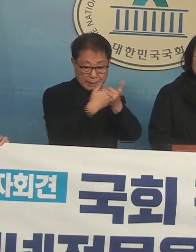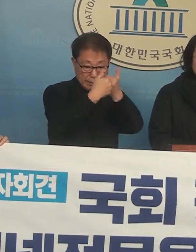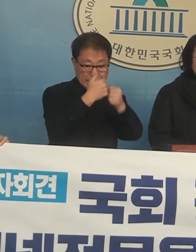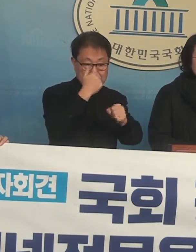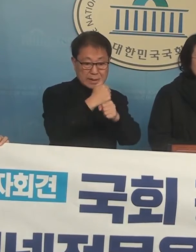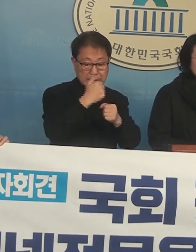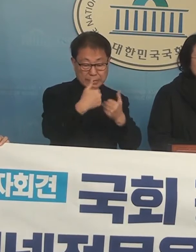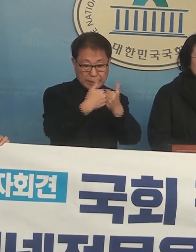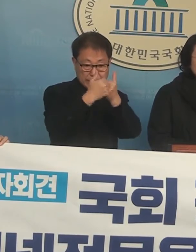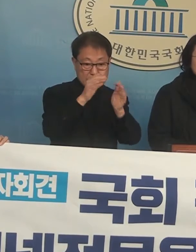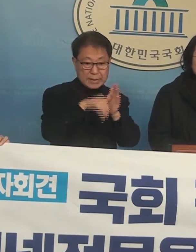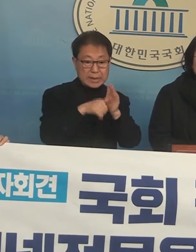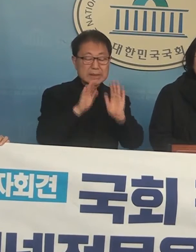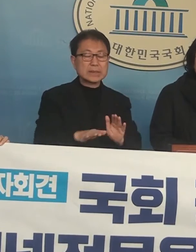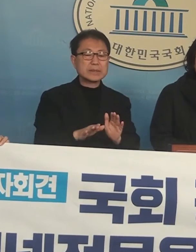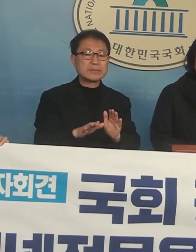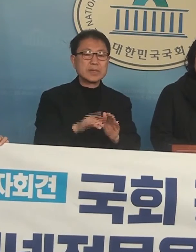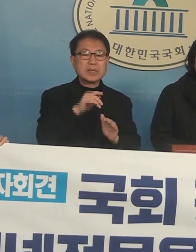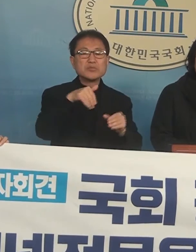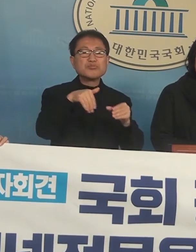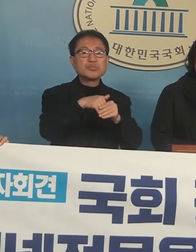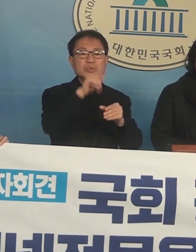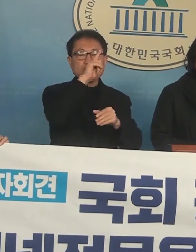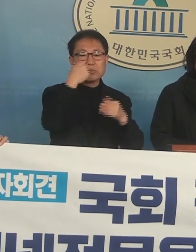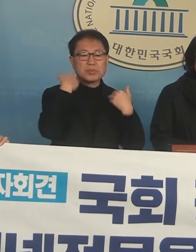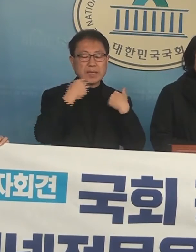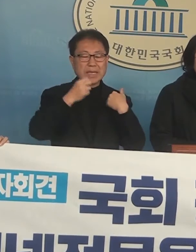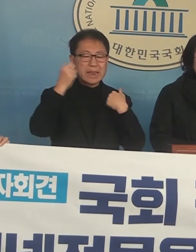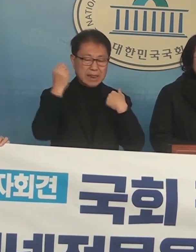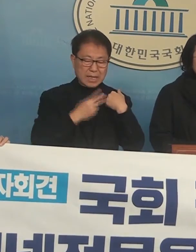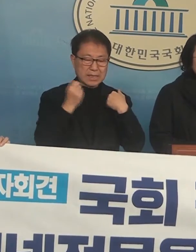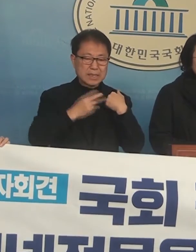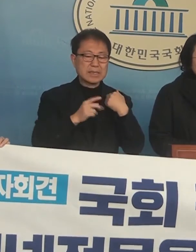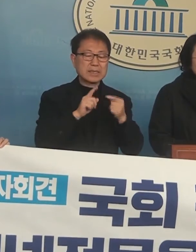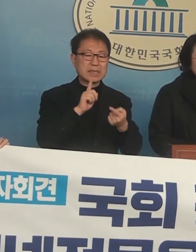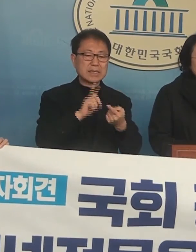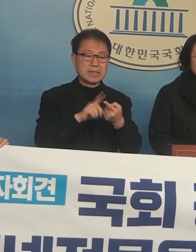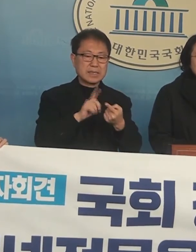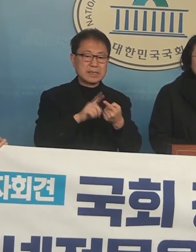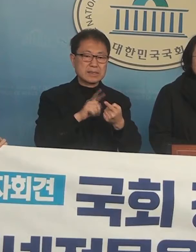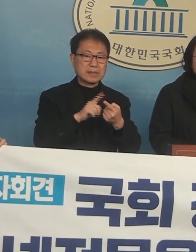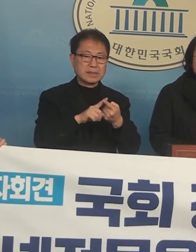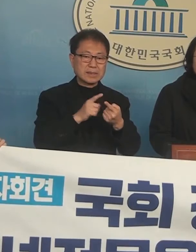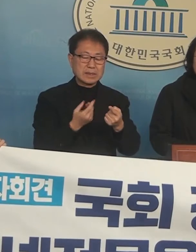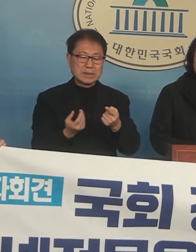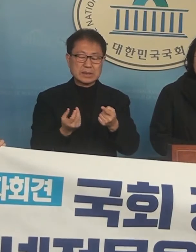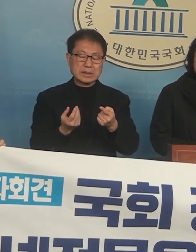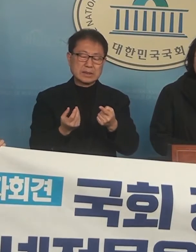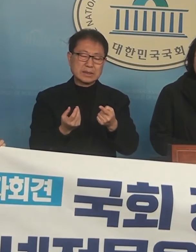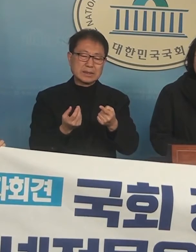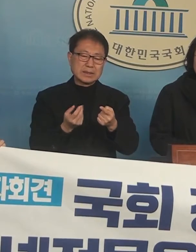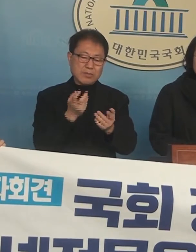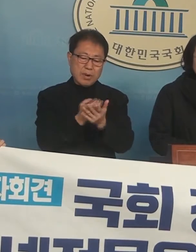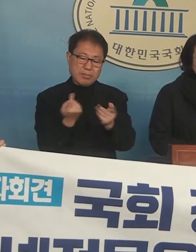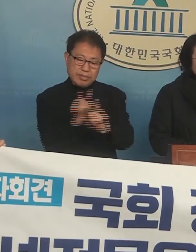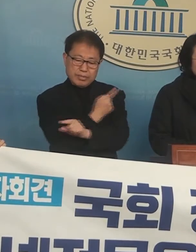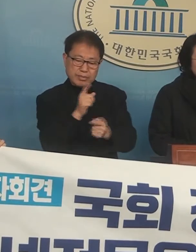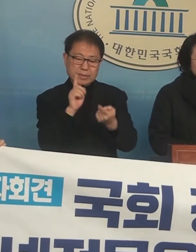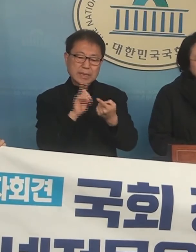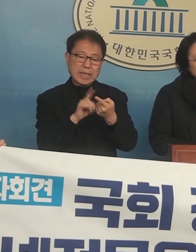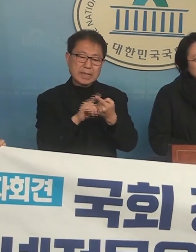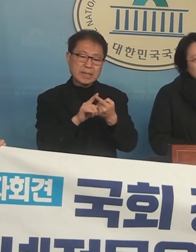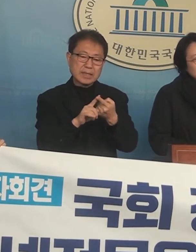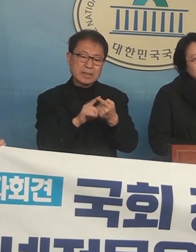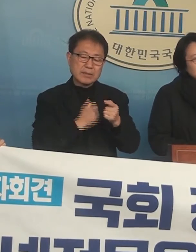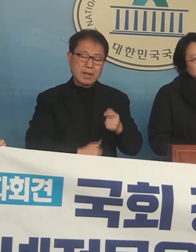진행되지 못했던 것이 지금 문재인 정부에서 다시 이것을 도입을 하려고 한다는 것에 대해서